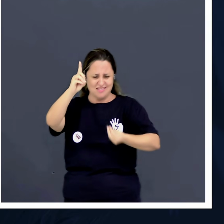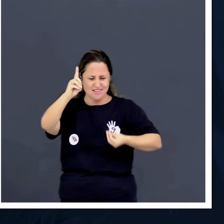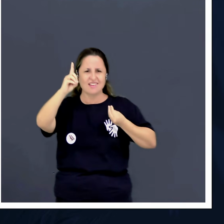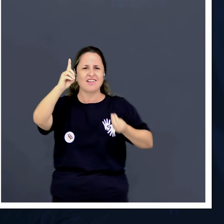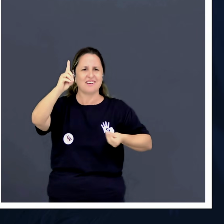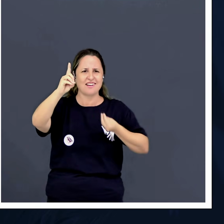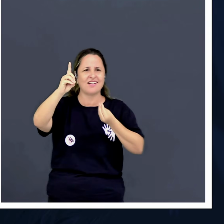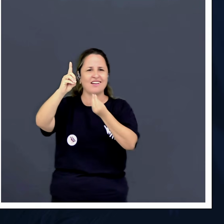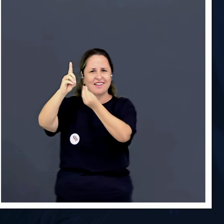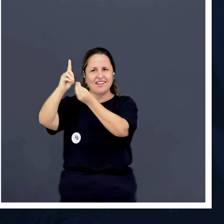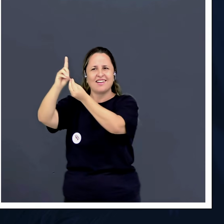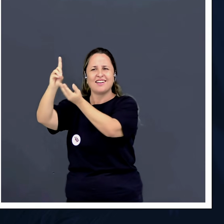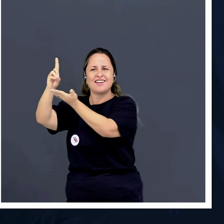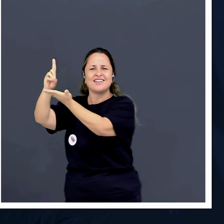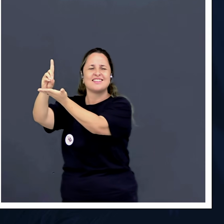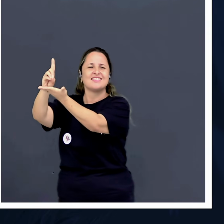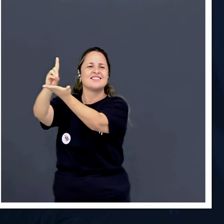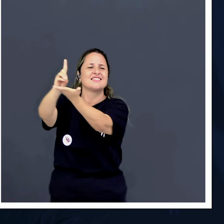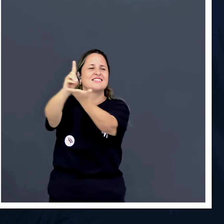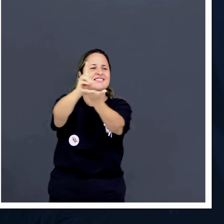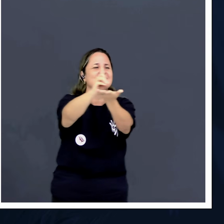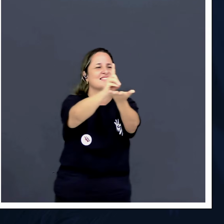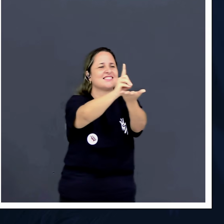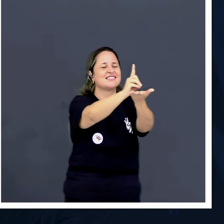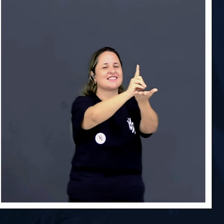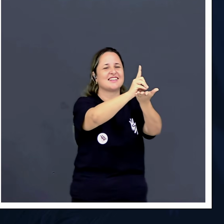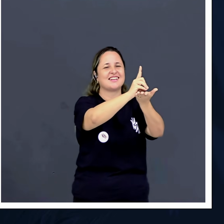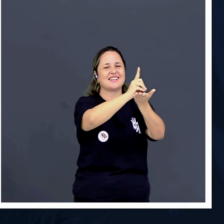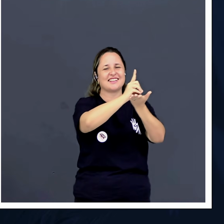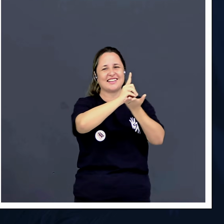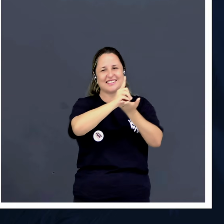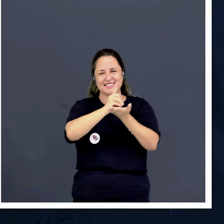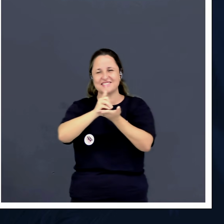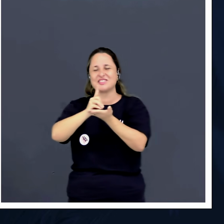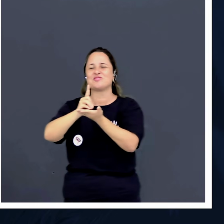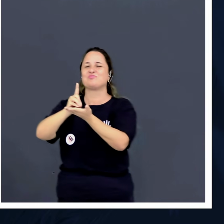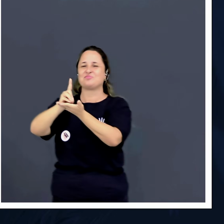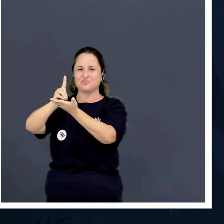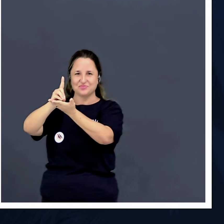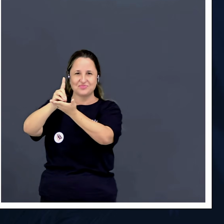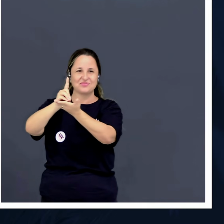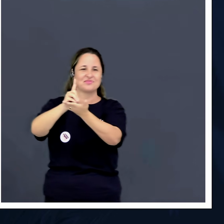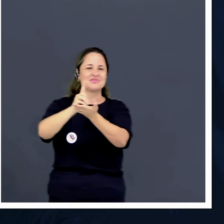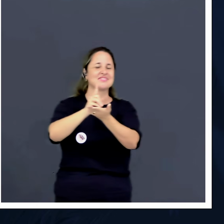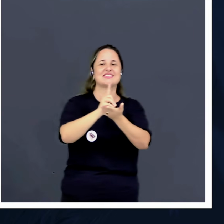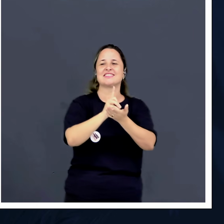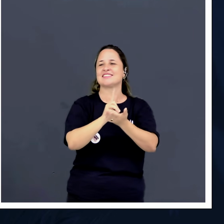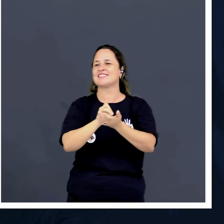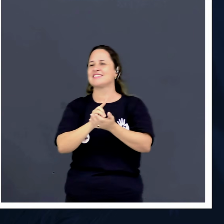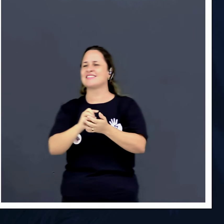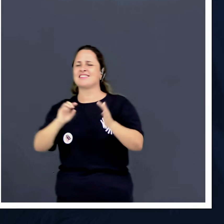sei que estás nesse lugar.